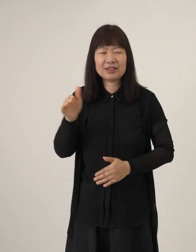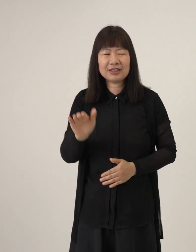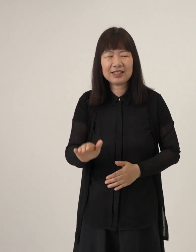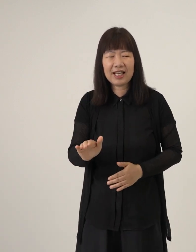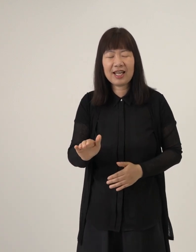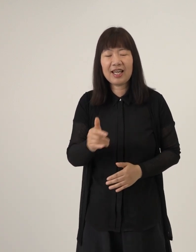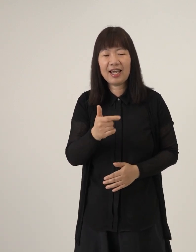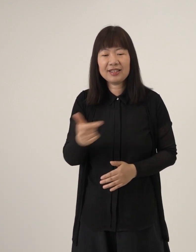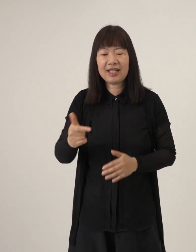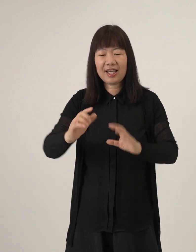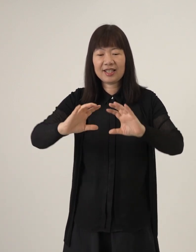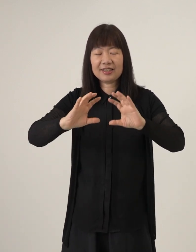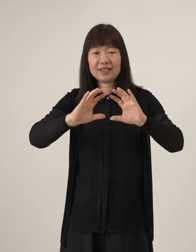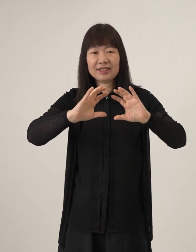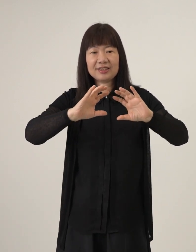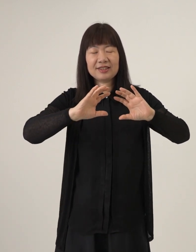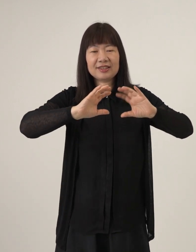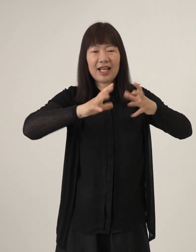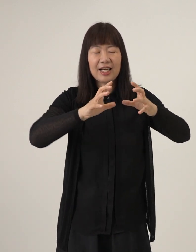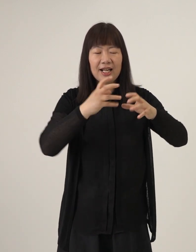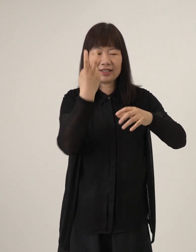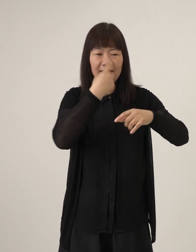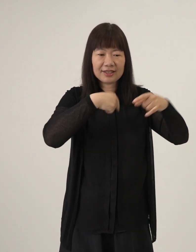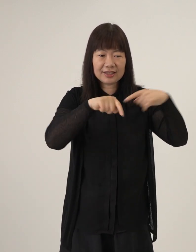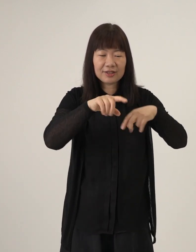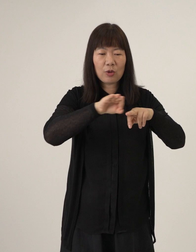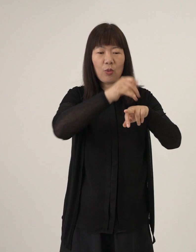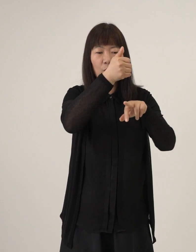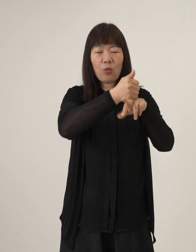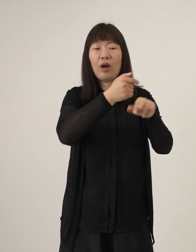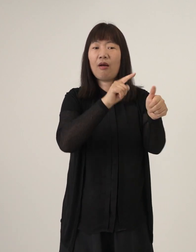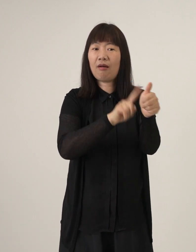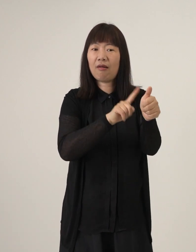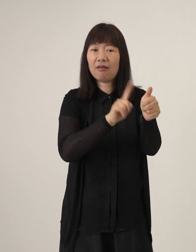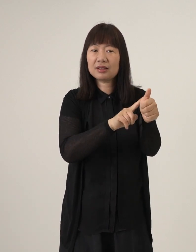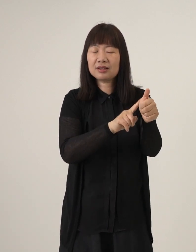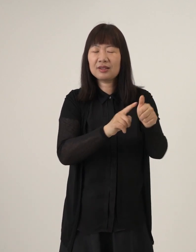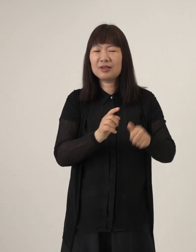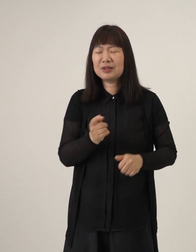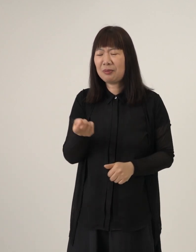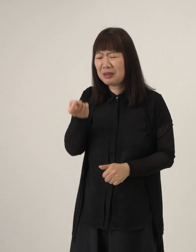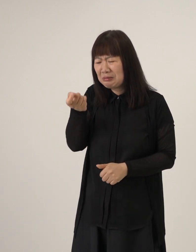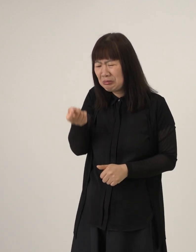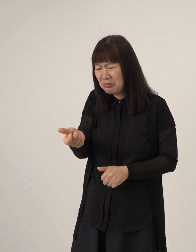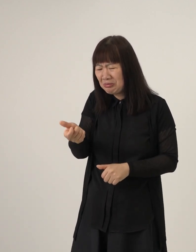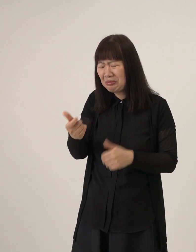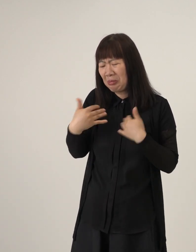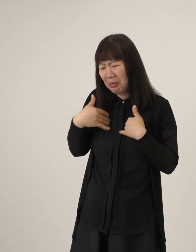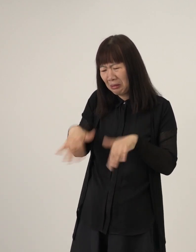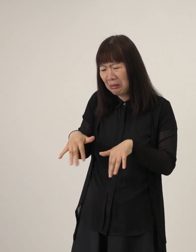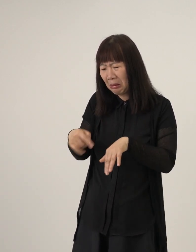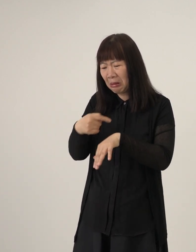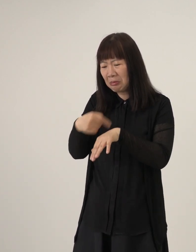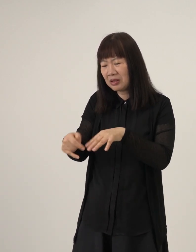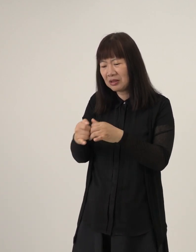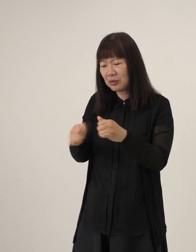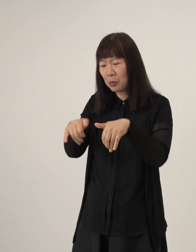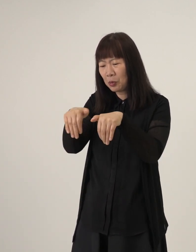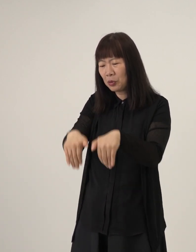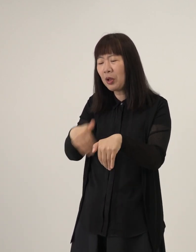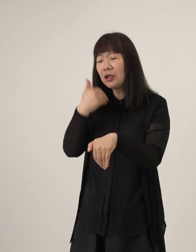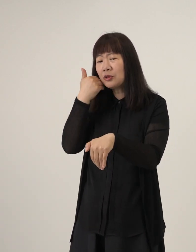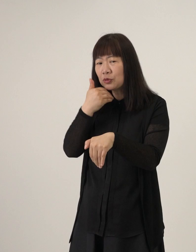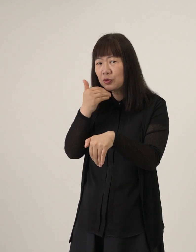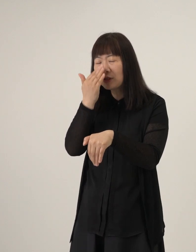이 대제국의 황제가 그 소수민족에 불과한 히브리 노예들을